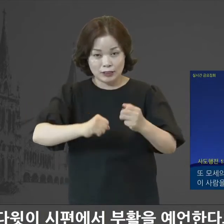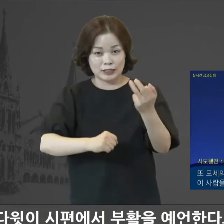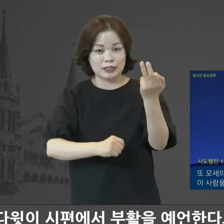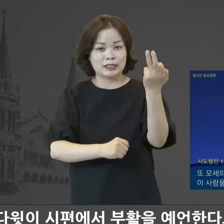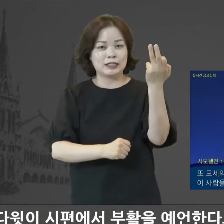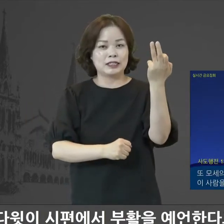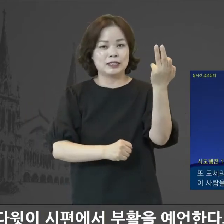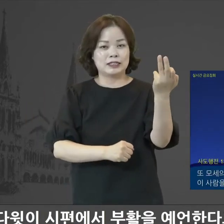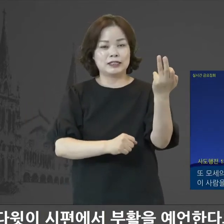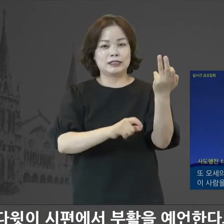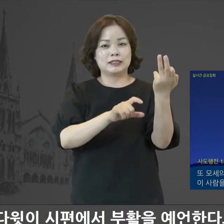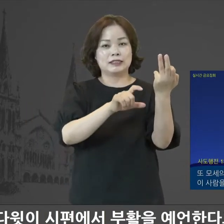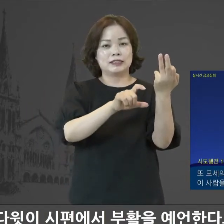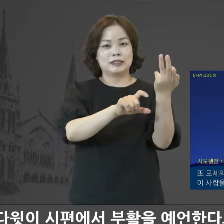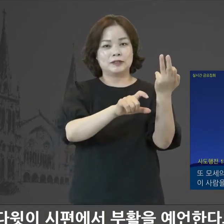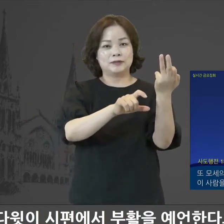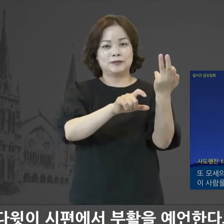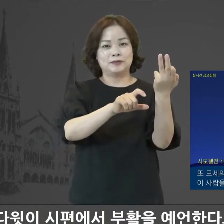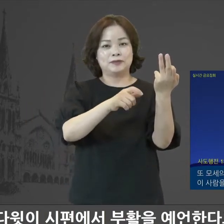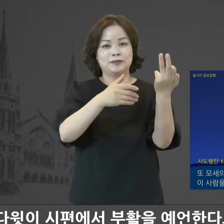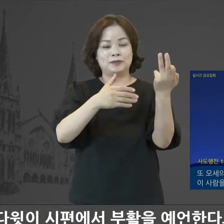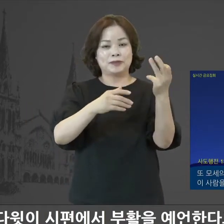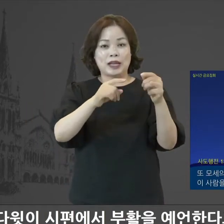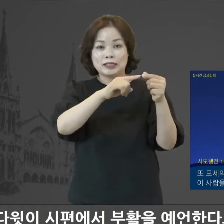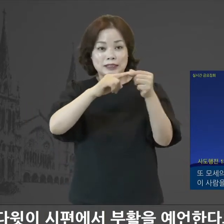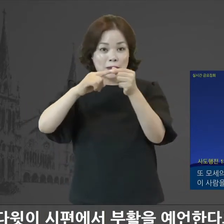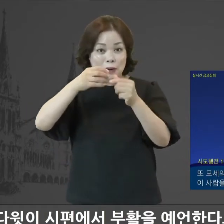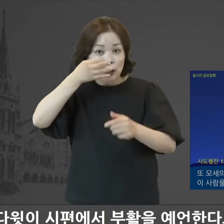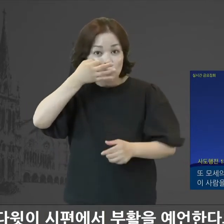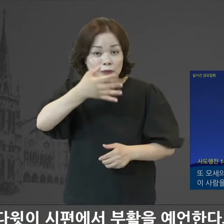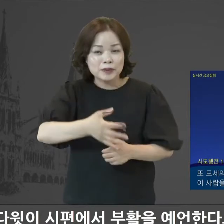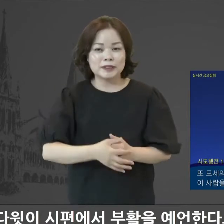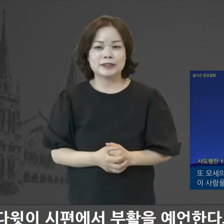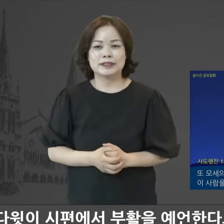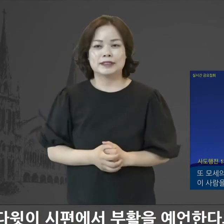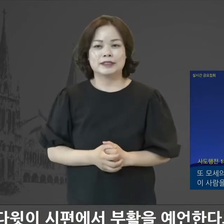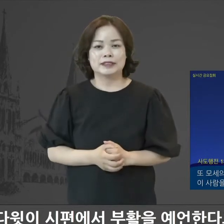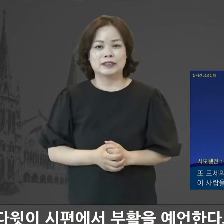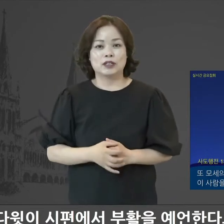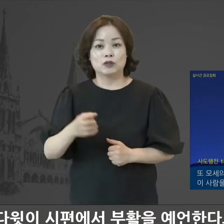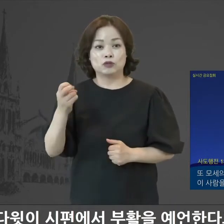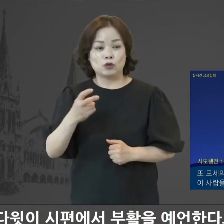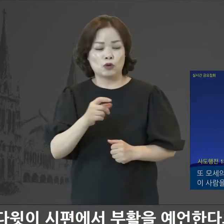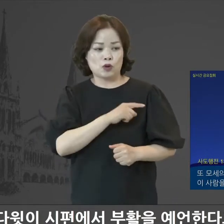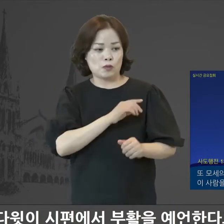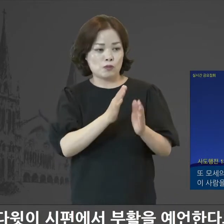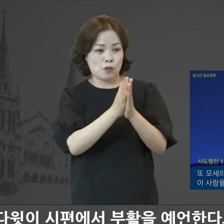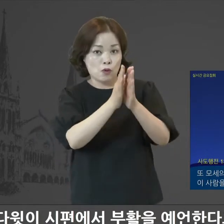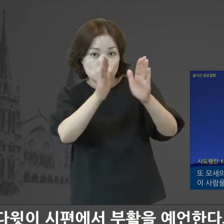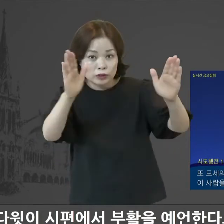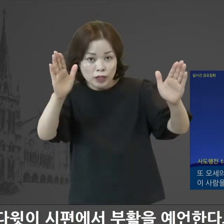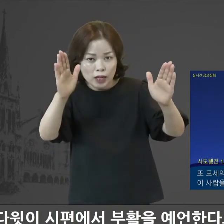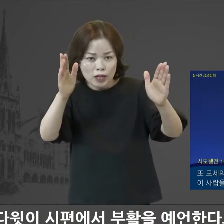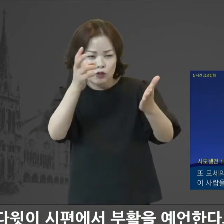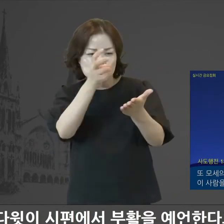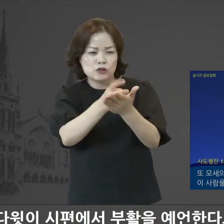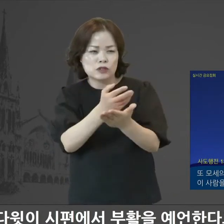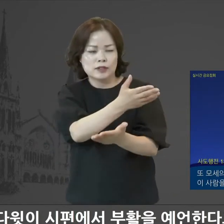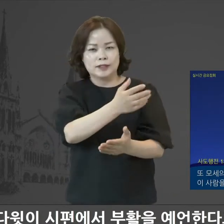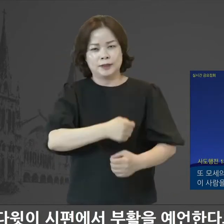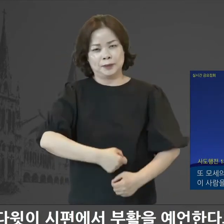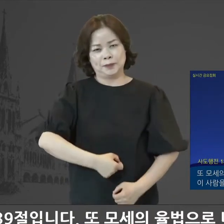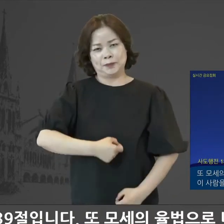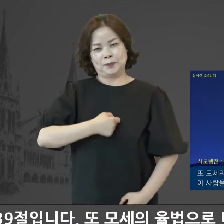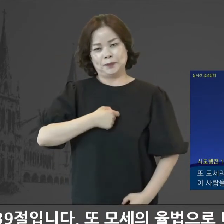자, 자막 준비되어 있으니까 아직 못 찾으신 분들은 자막 보시면 되겠습니다. 같이 읽으십시다. 또 모세의 율법으로 너희가